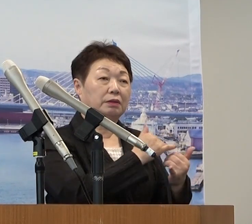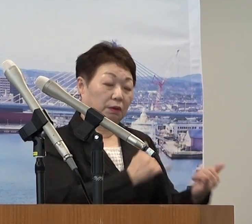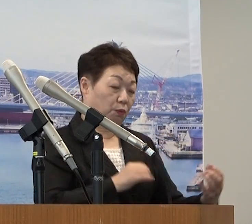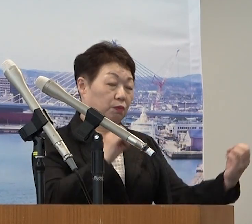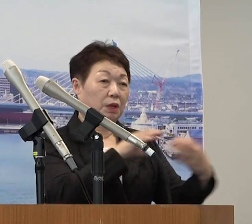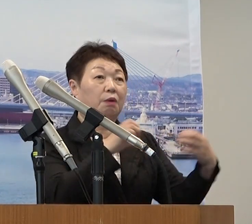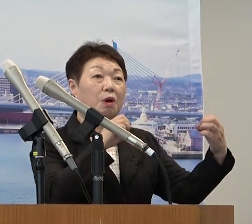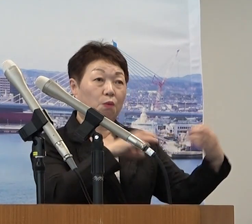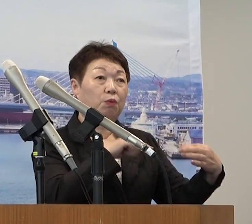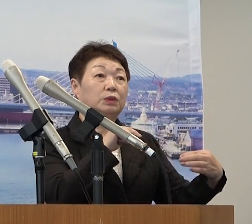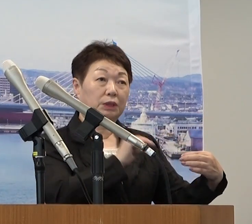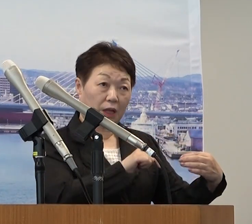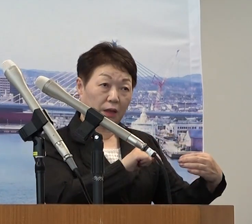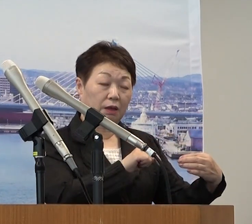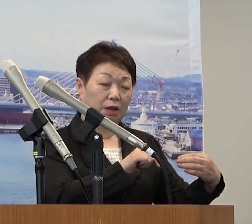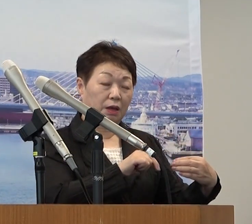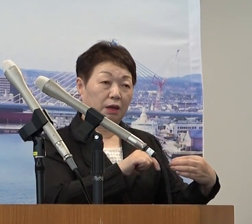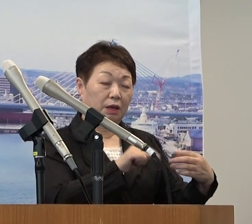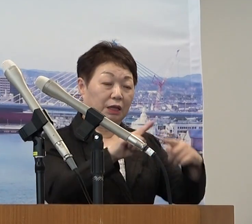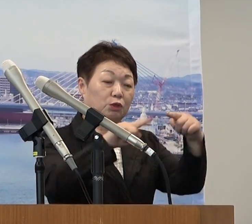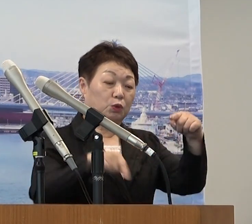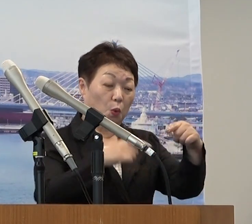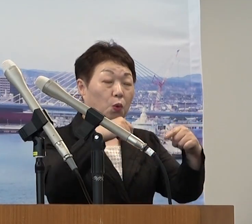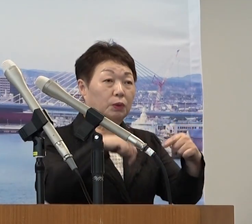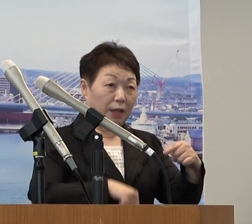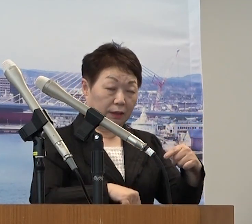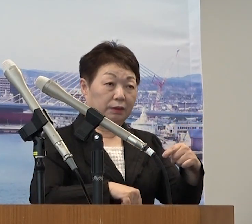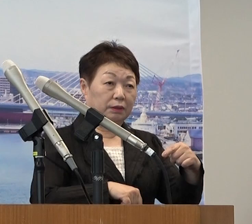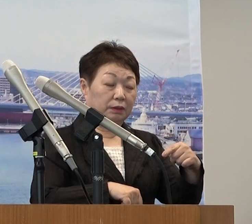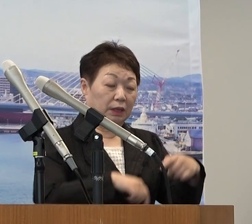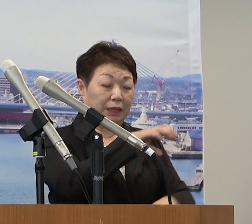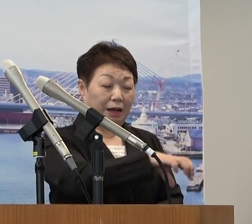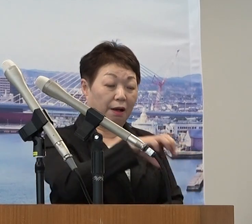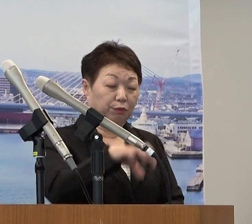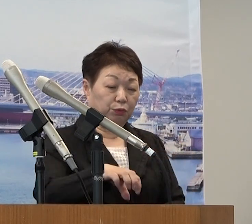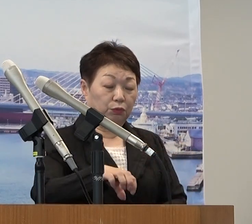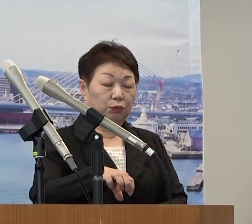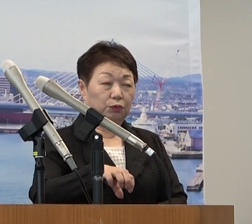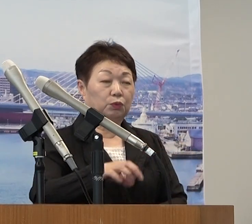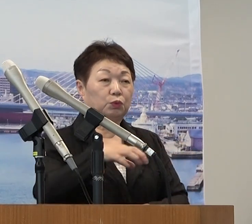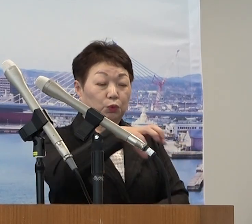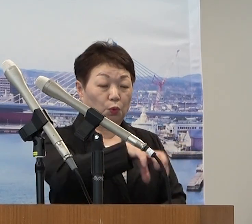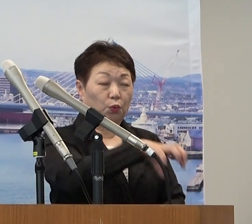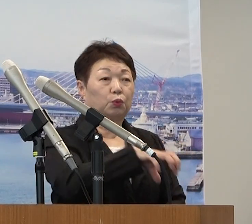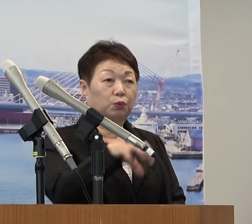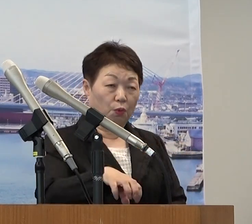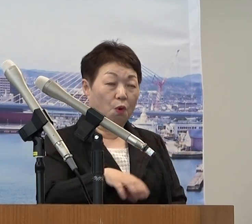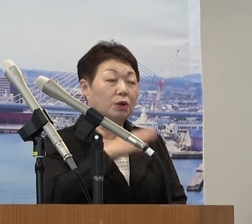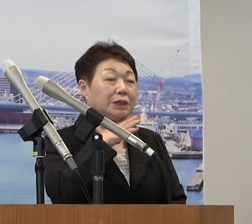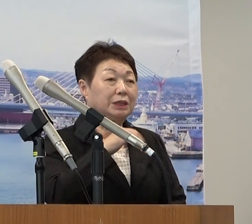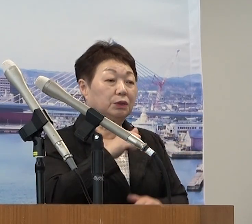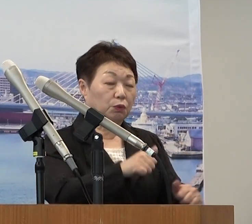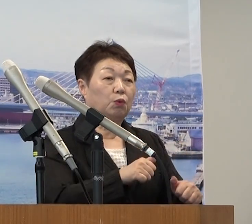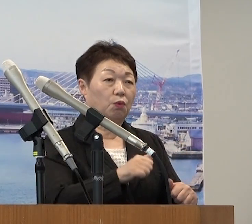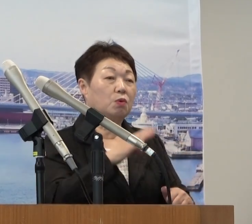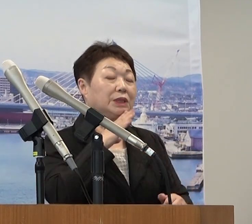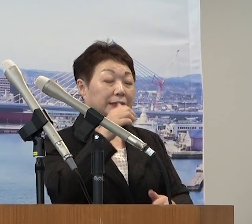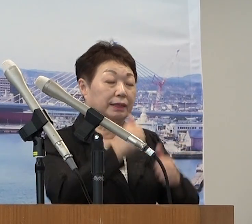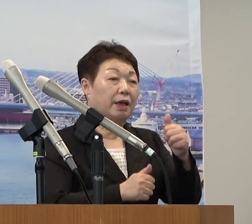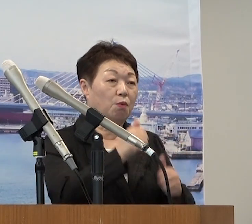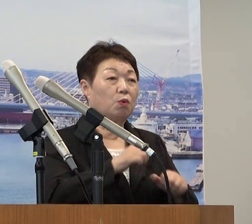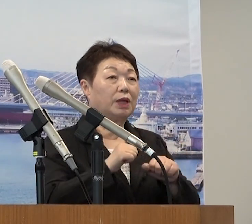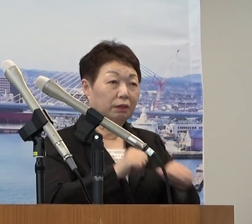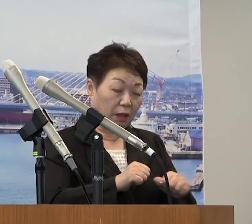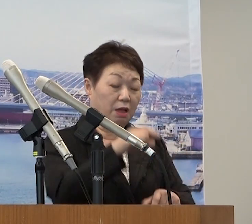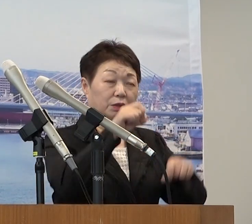重ね、庁内関係 各所と連携事業や実証実験の実施について調